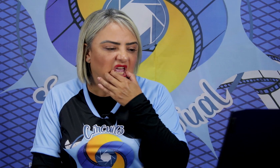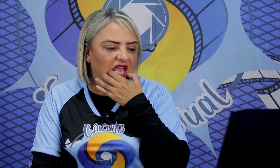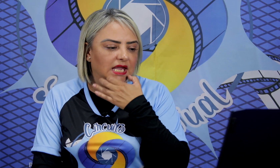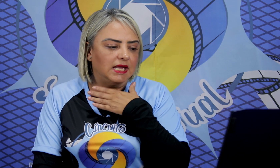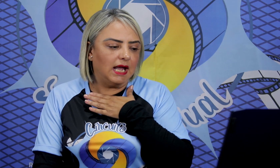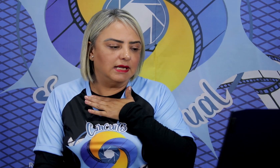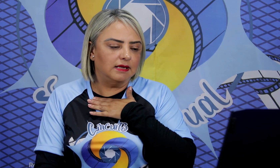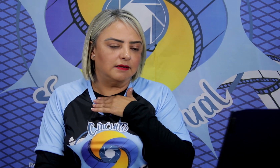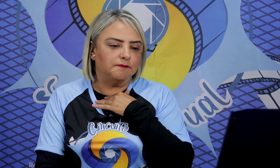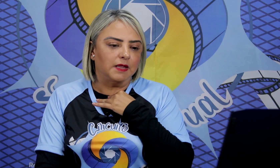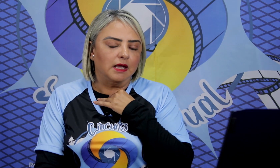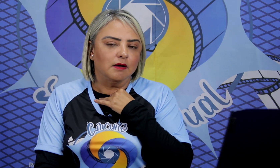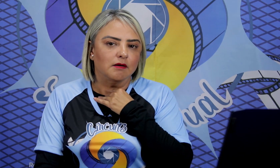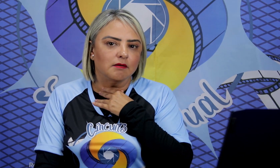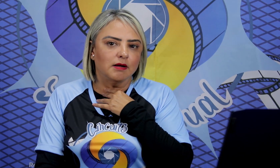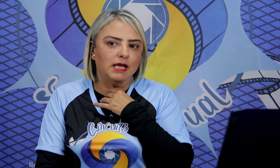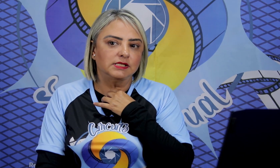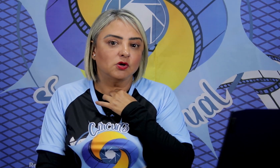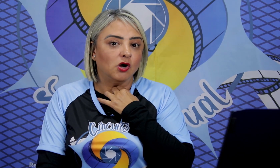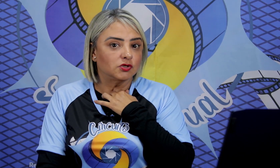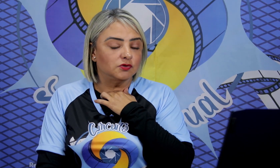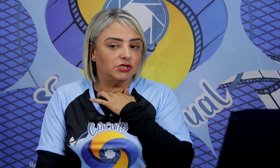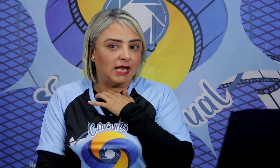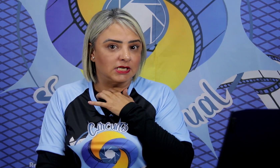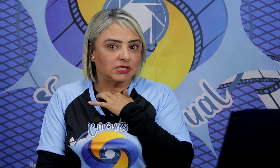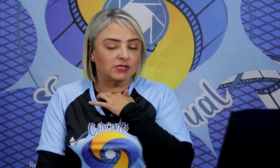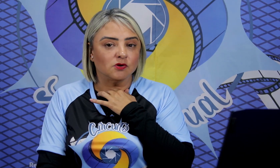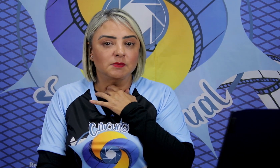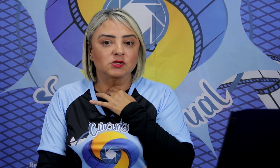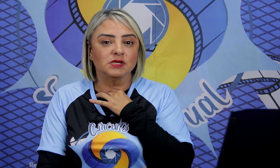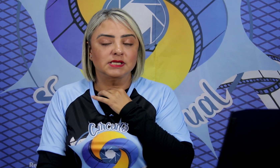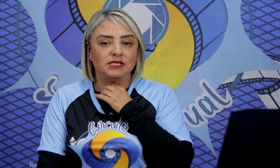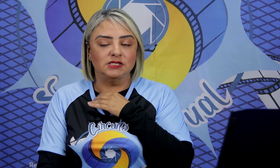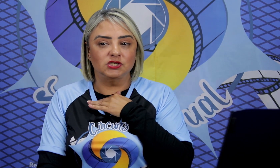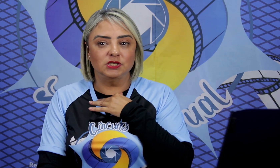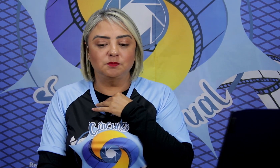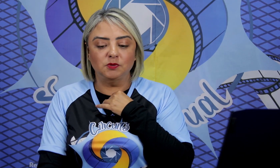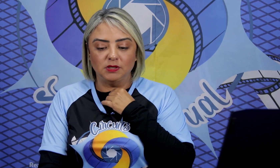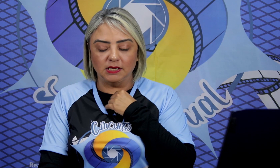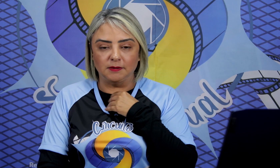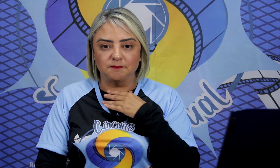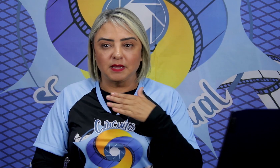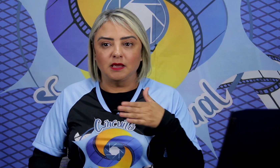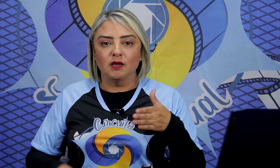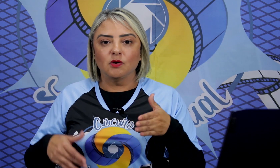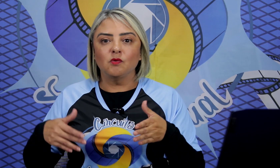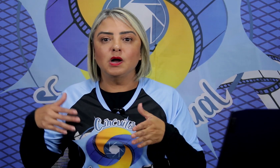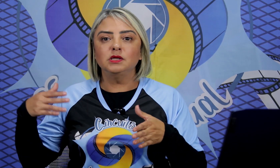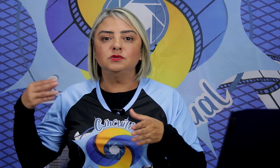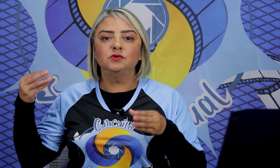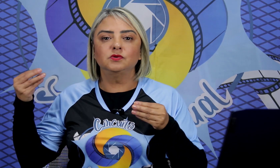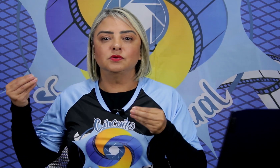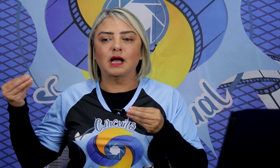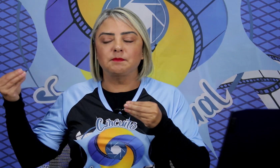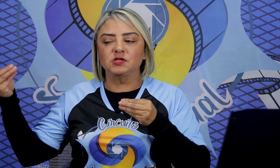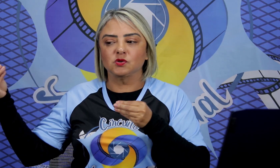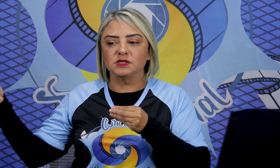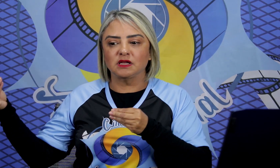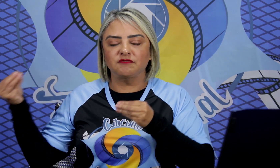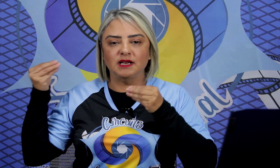E aí, esse código de éticas começou a ser exigido porque quando a pessoa está falando e